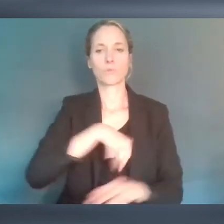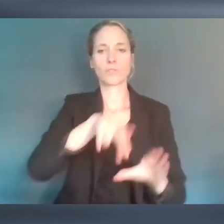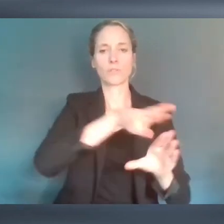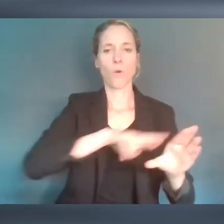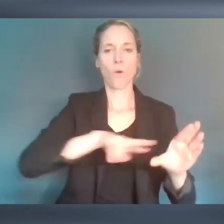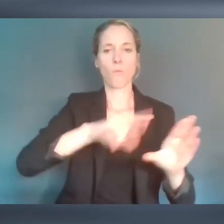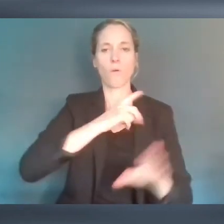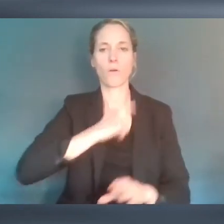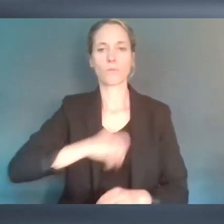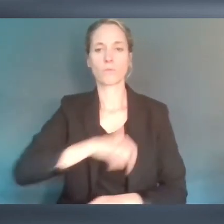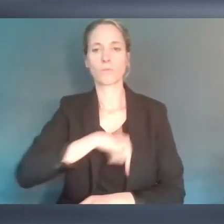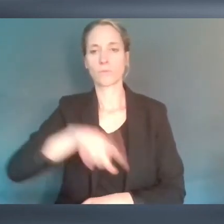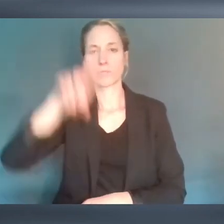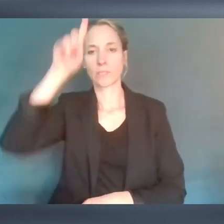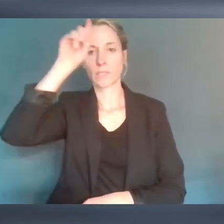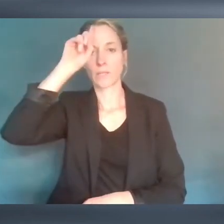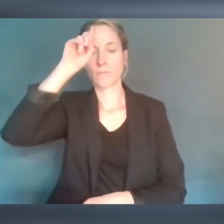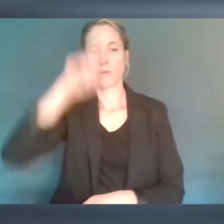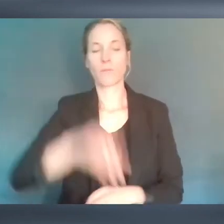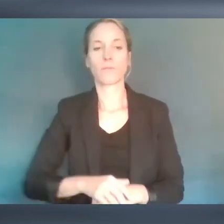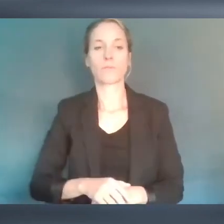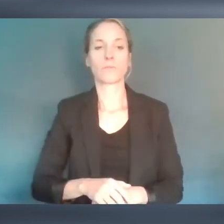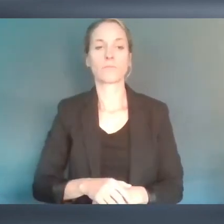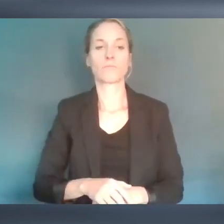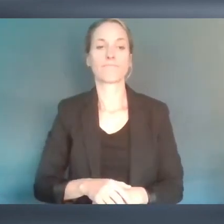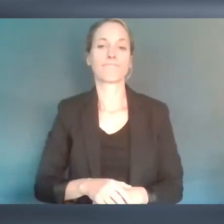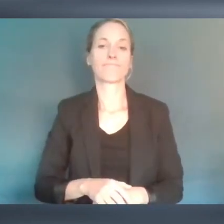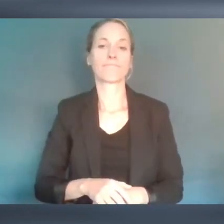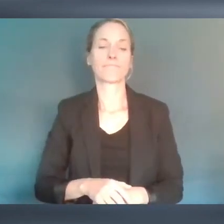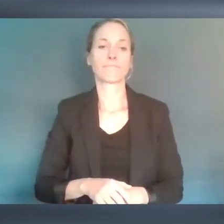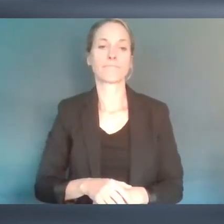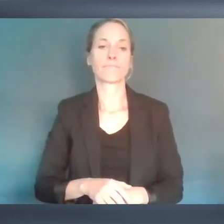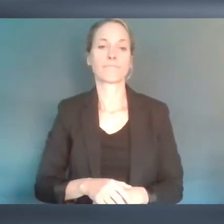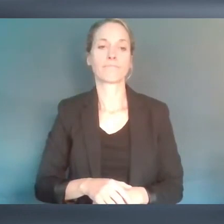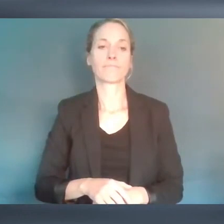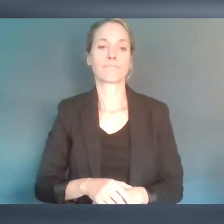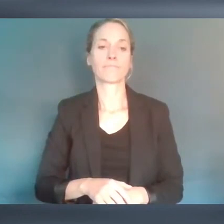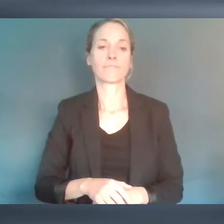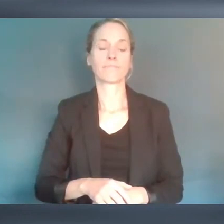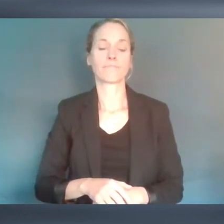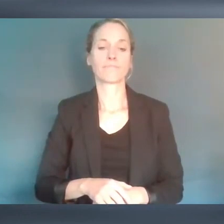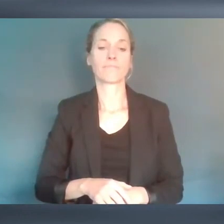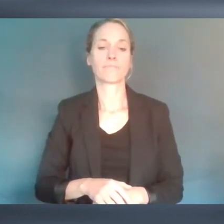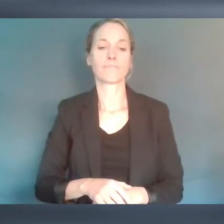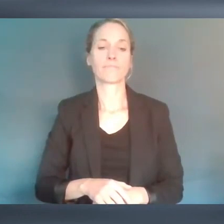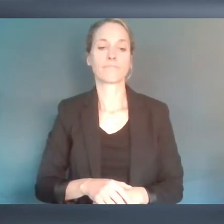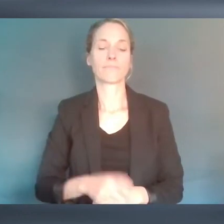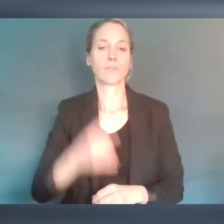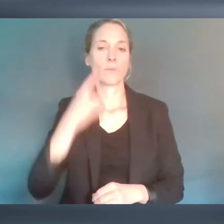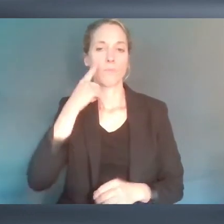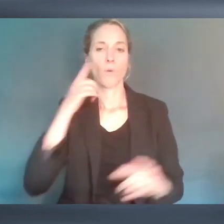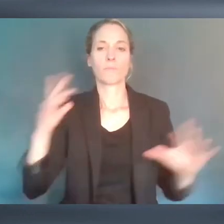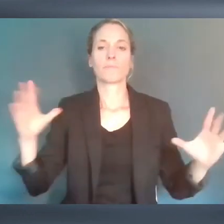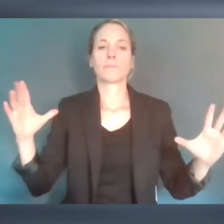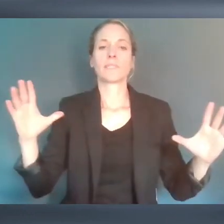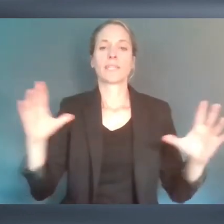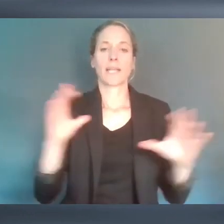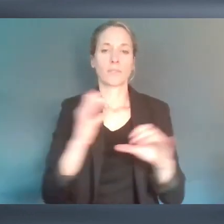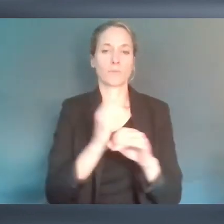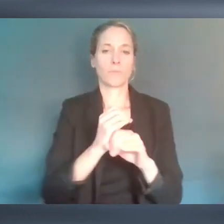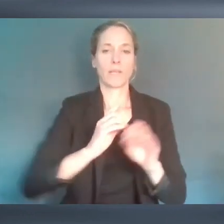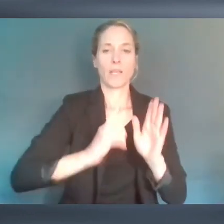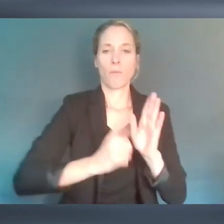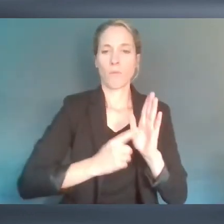peut-être aussi comme pour le handicap. Et puis, si je devais résumer ici les modèles que j'ai pu